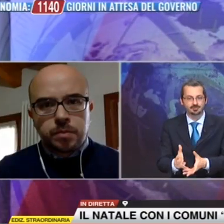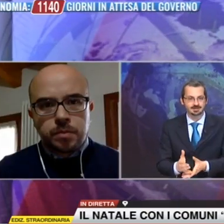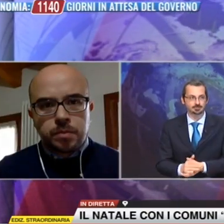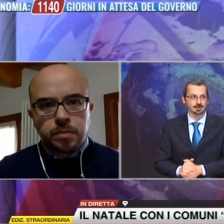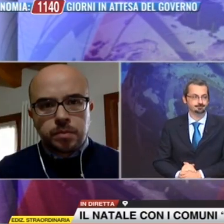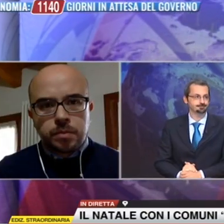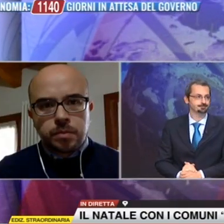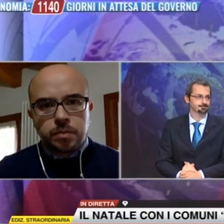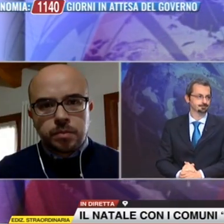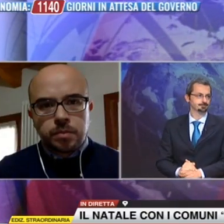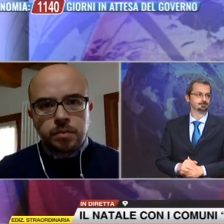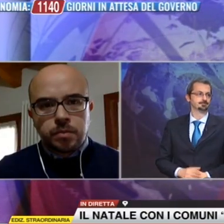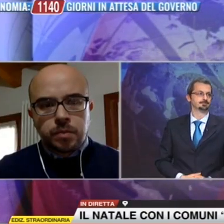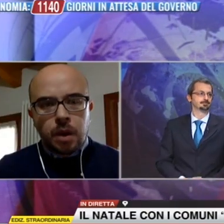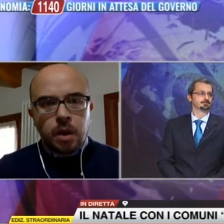è una forzatura?